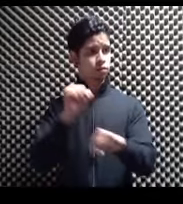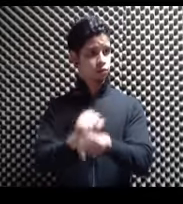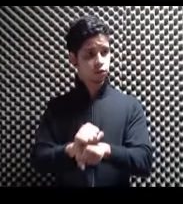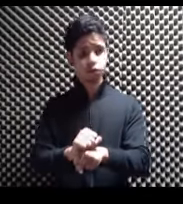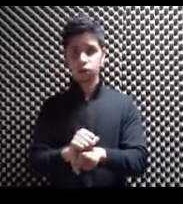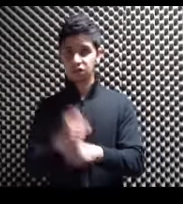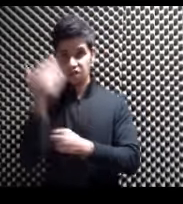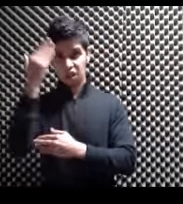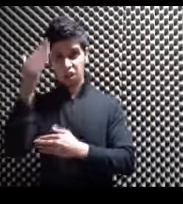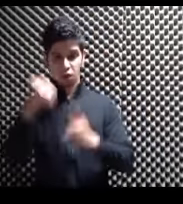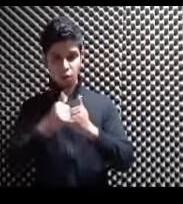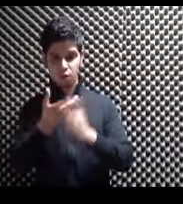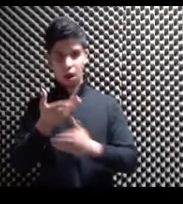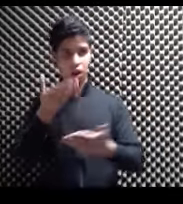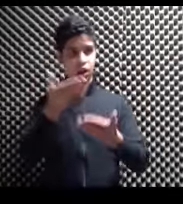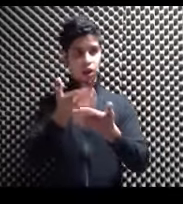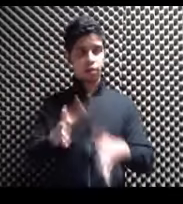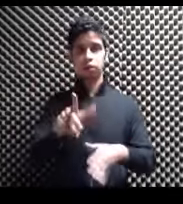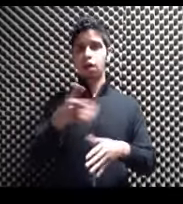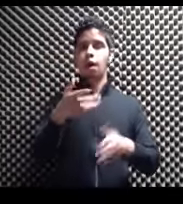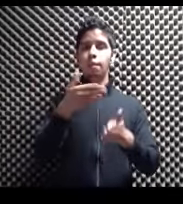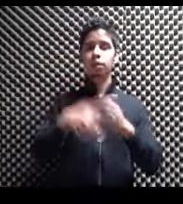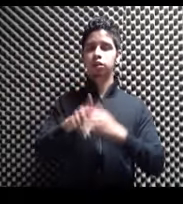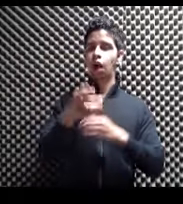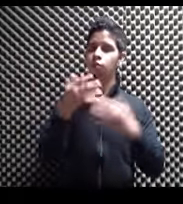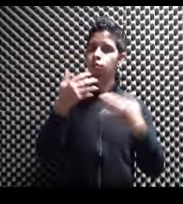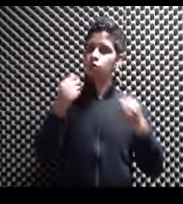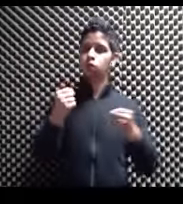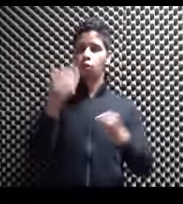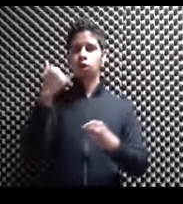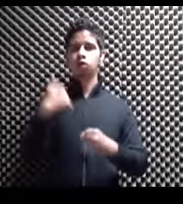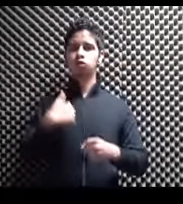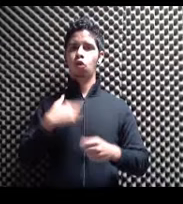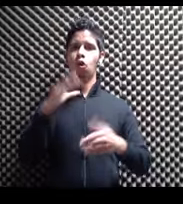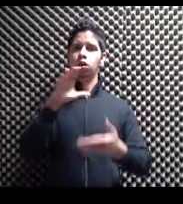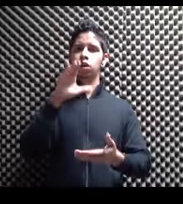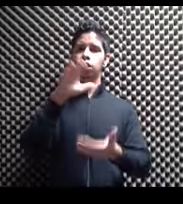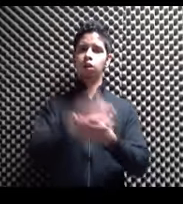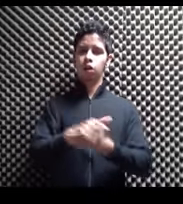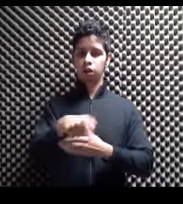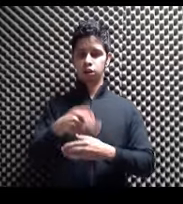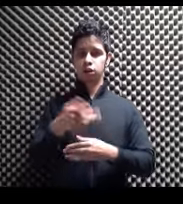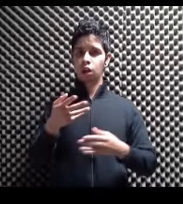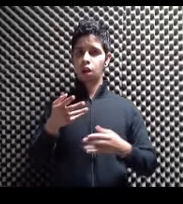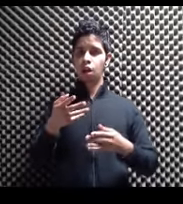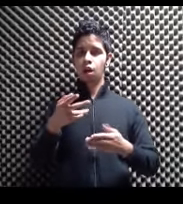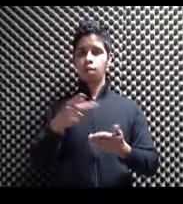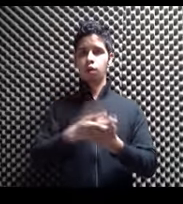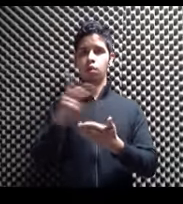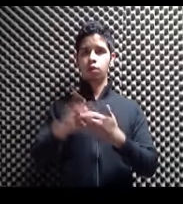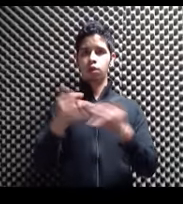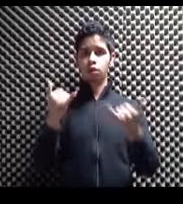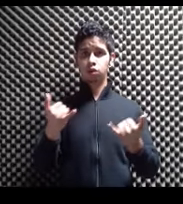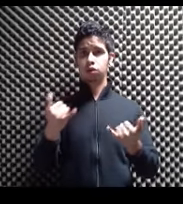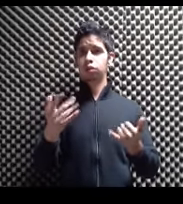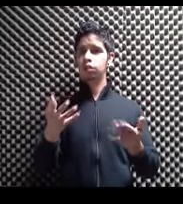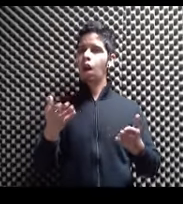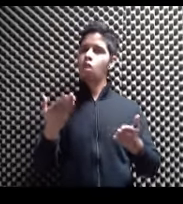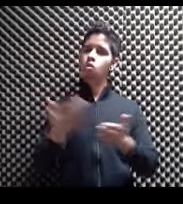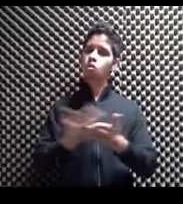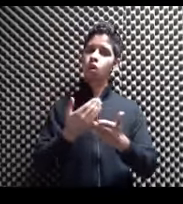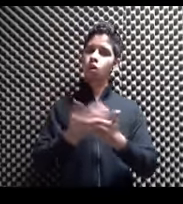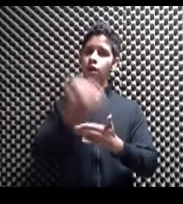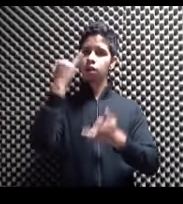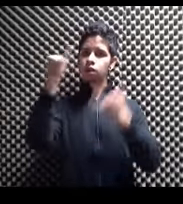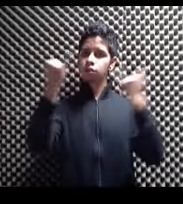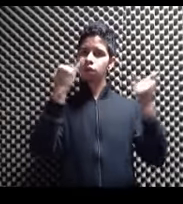no. Bueno, porque yo creo que este programa de hoy está dando alternativas de cosas positivas que lo ha